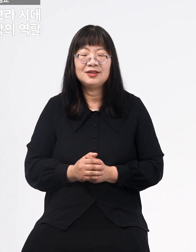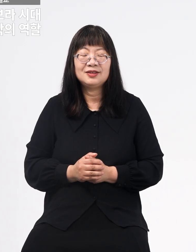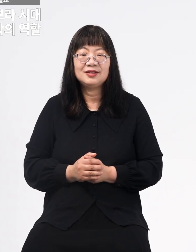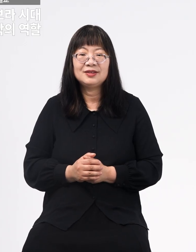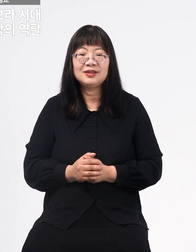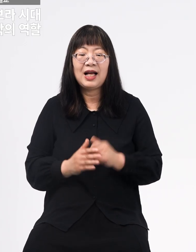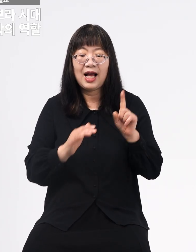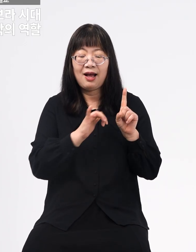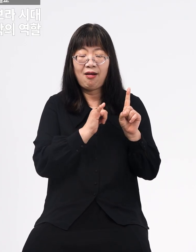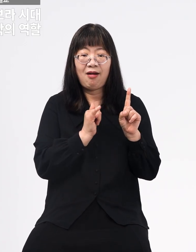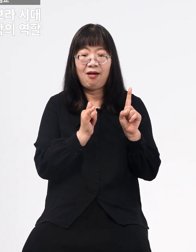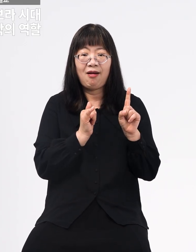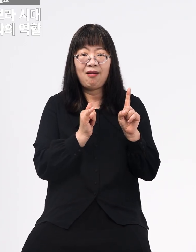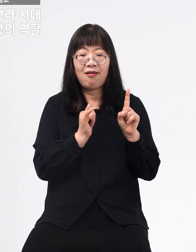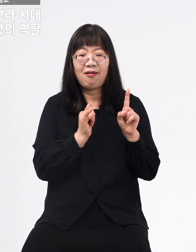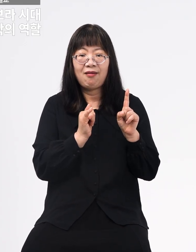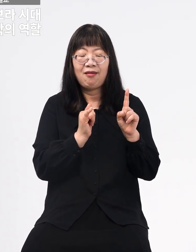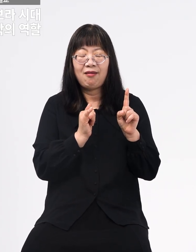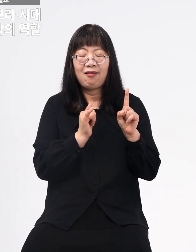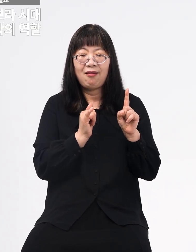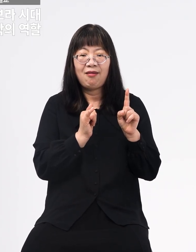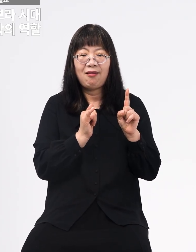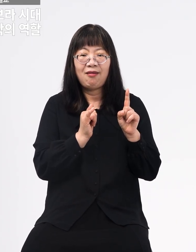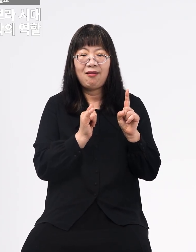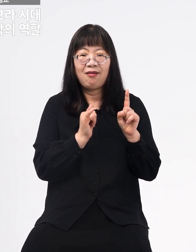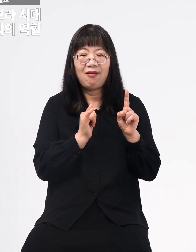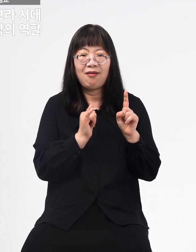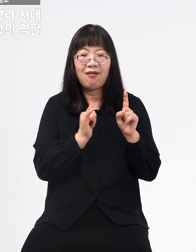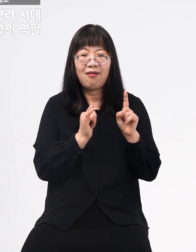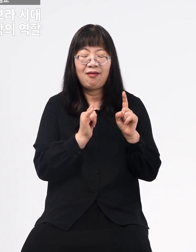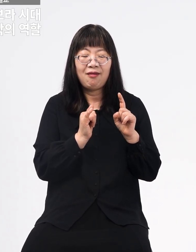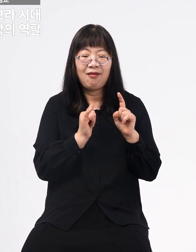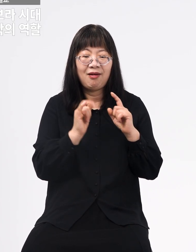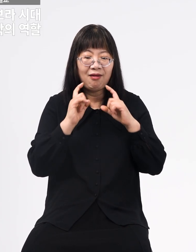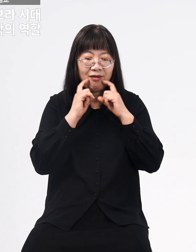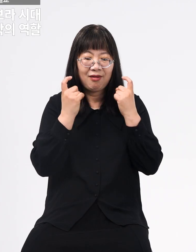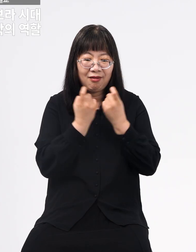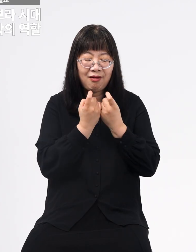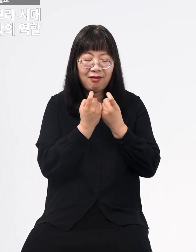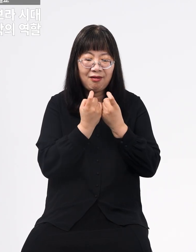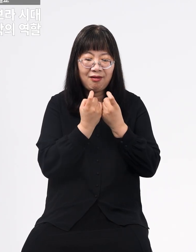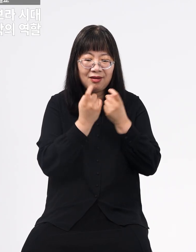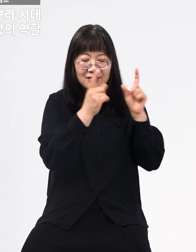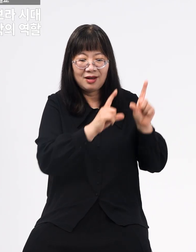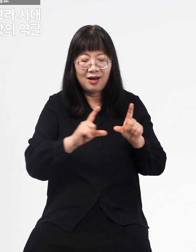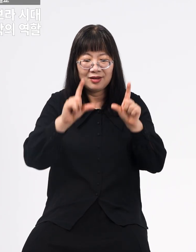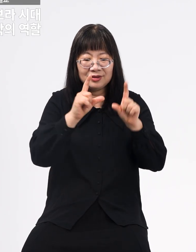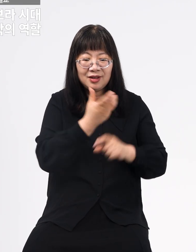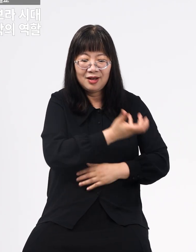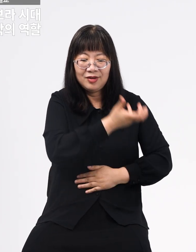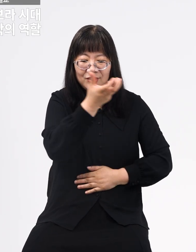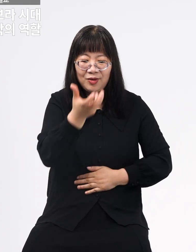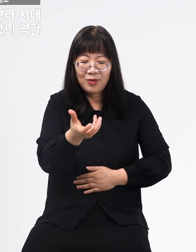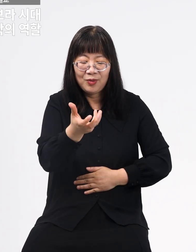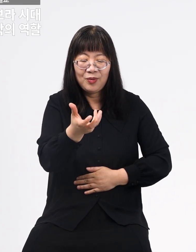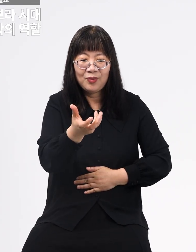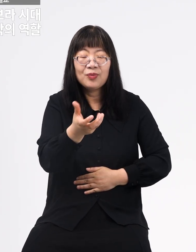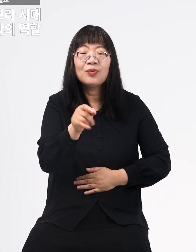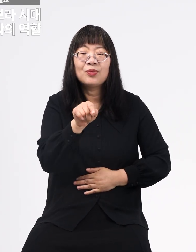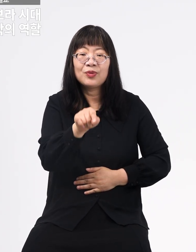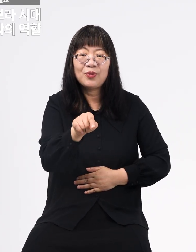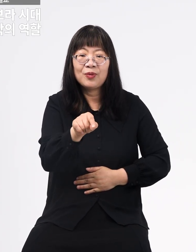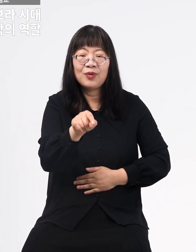한 사람의 사사로운 거주지 이전마저도 누구의 주권을 비껴갈 수